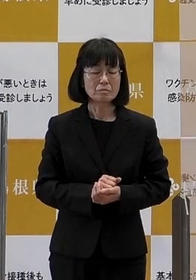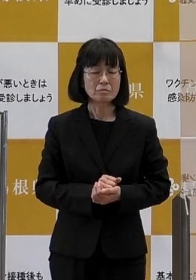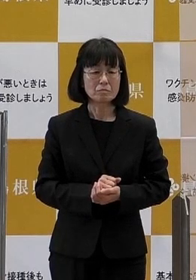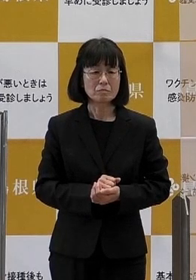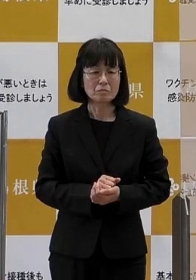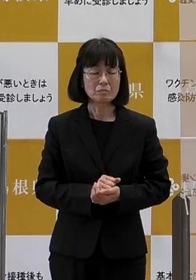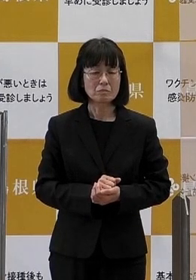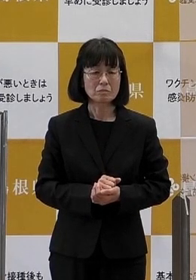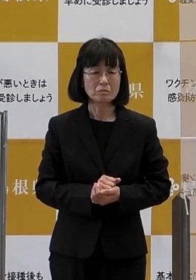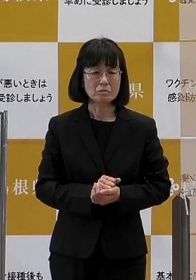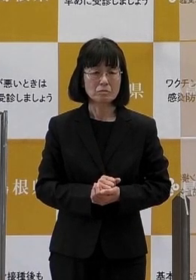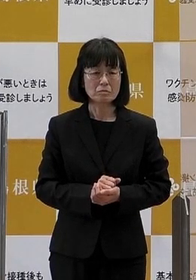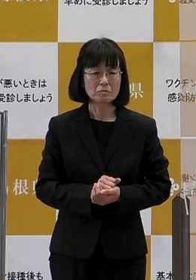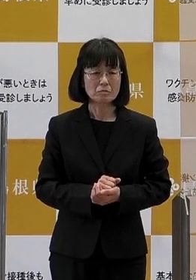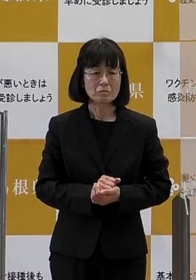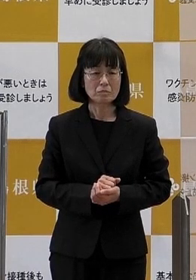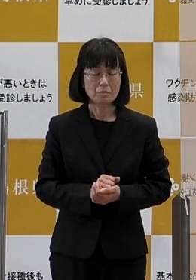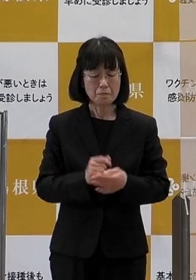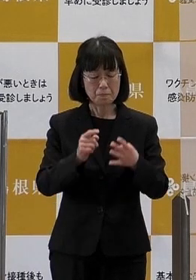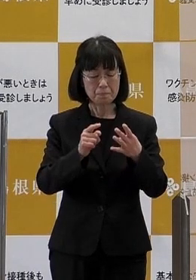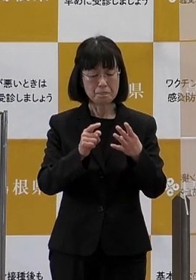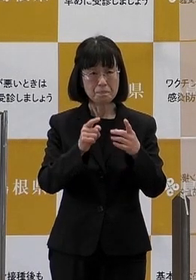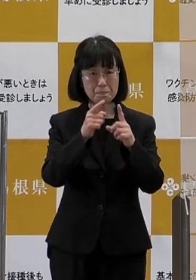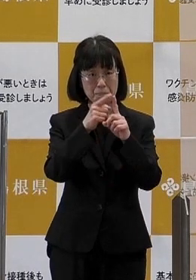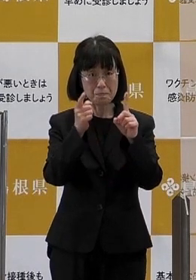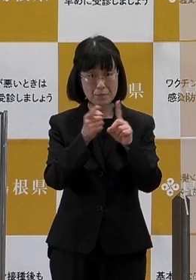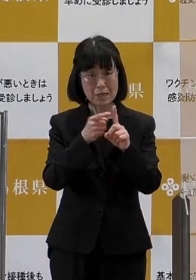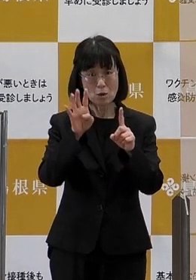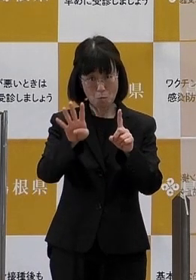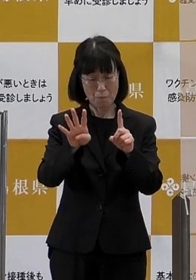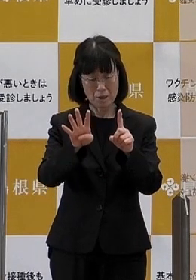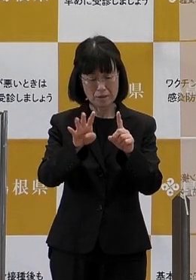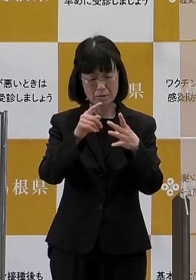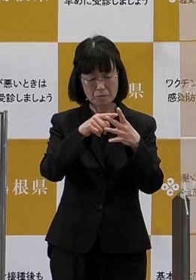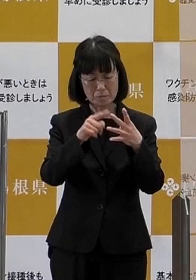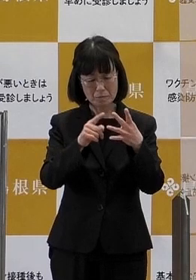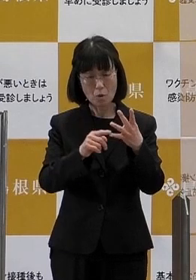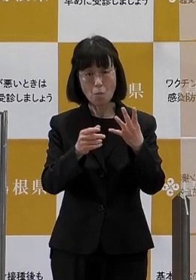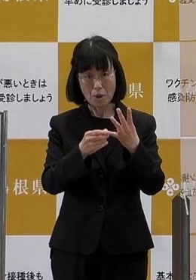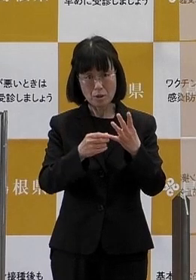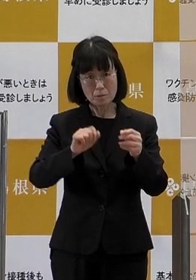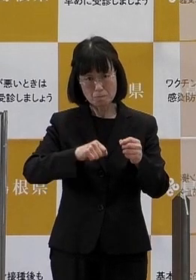で、一旦全国の数字、4ページ目をご覧いただきますと、